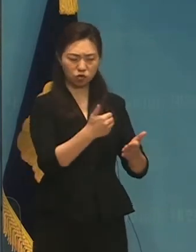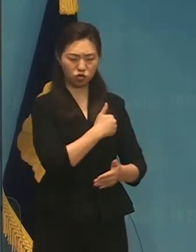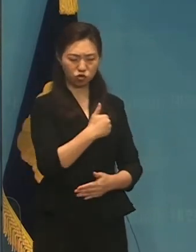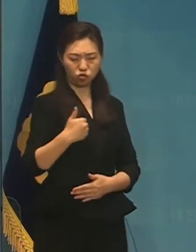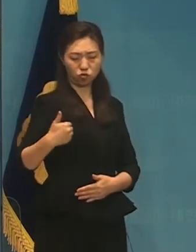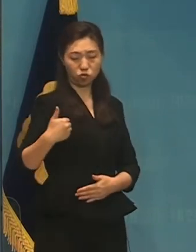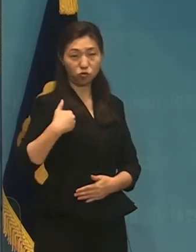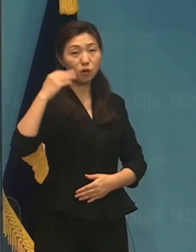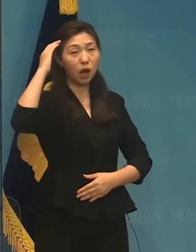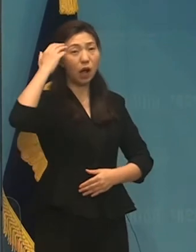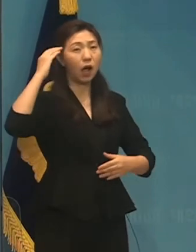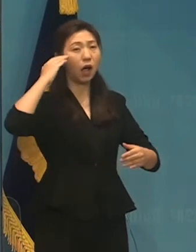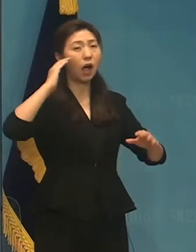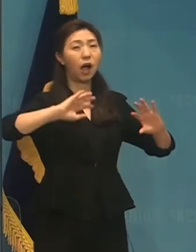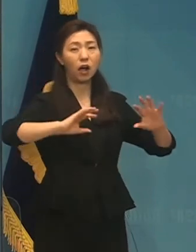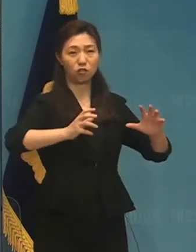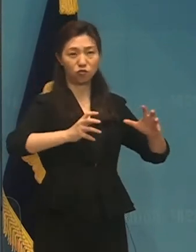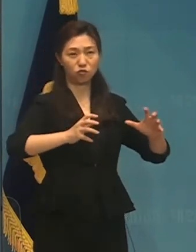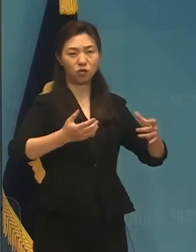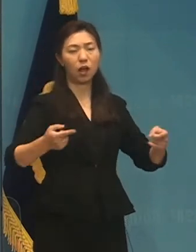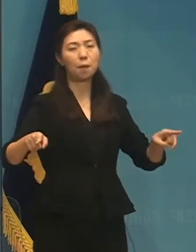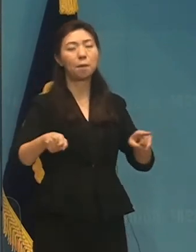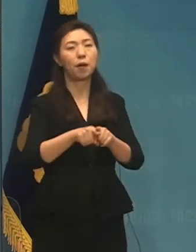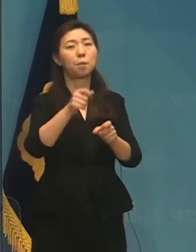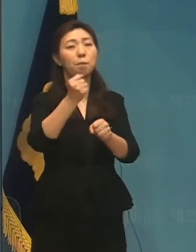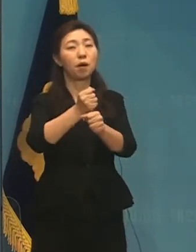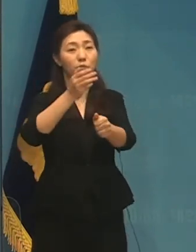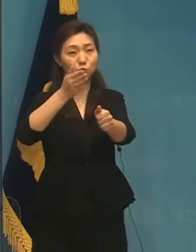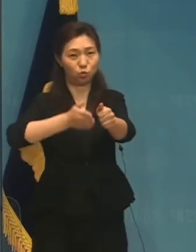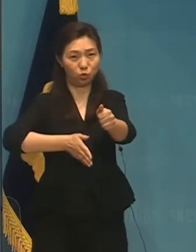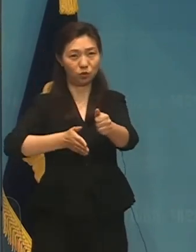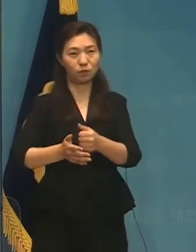넘치는 대한민국 함께 만들어 봅시다.